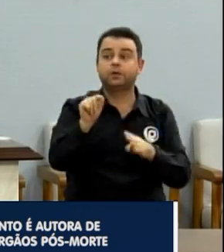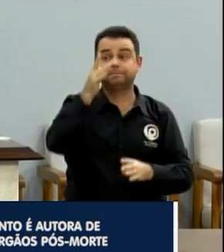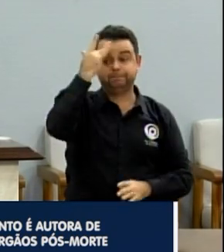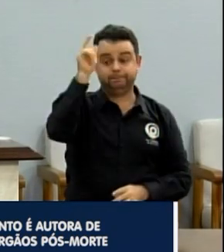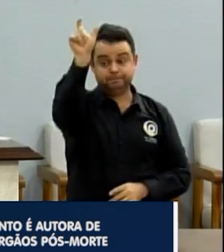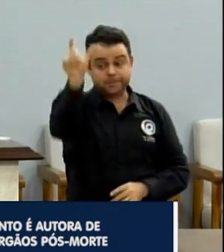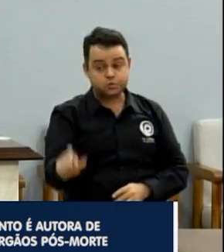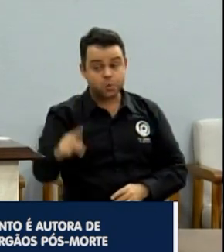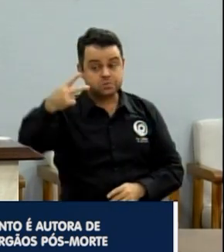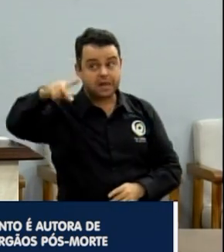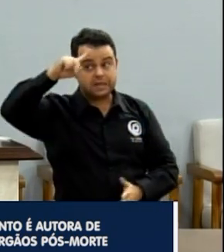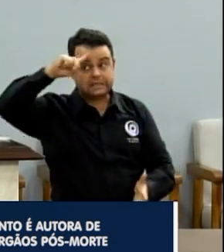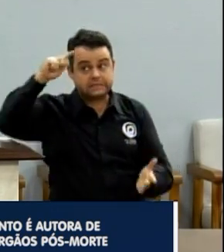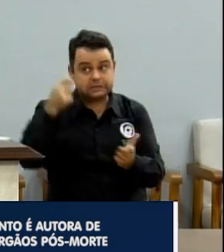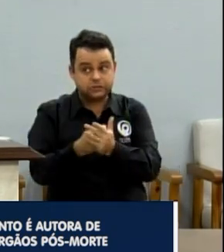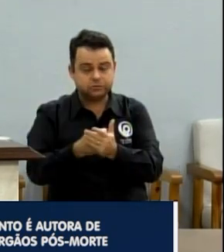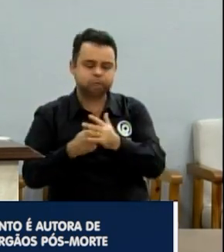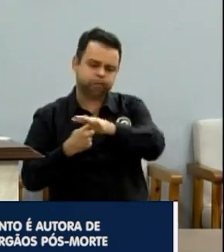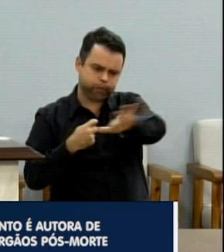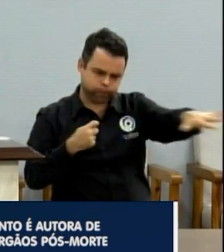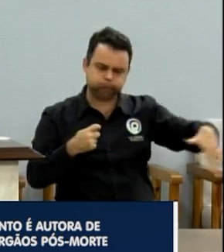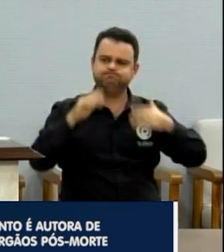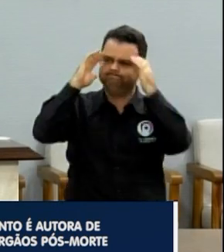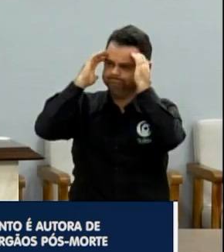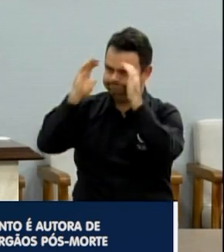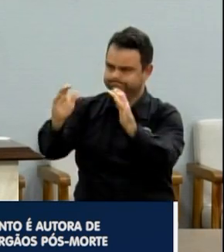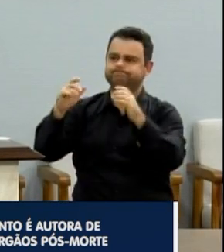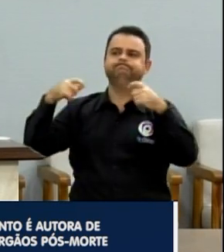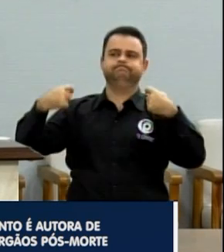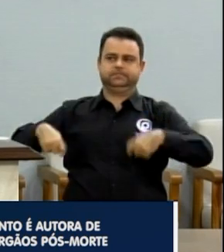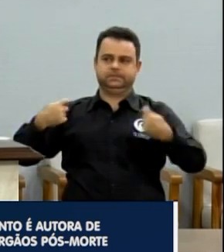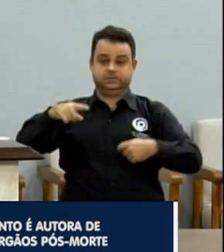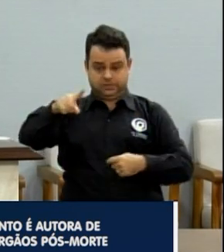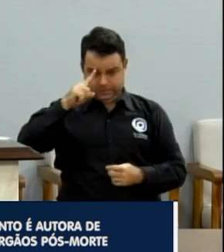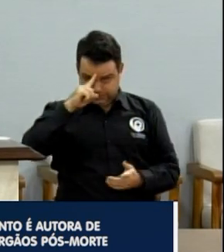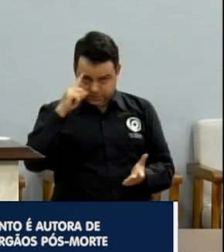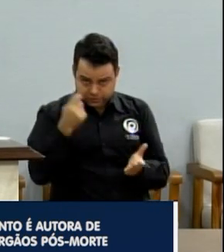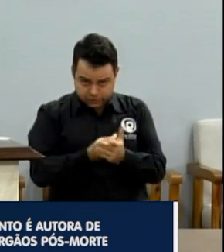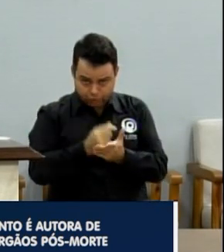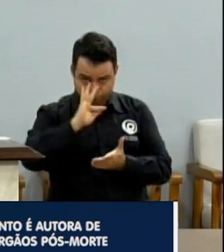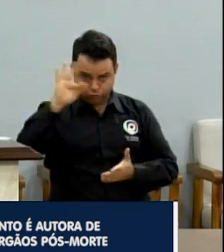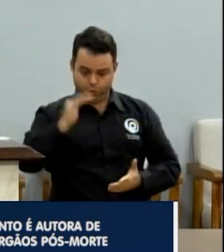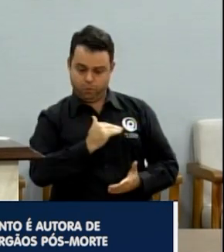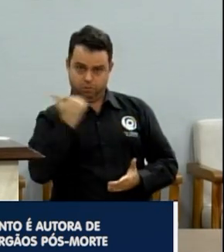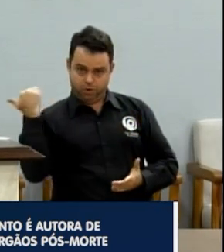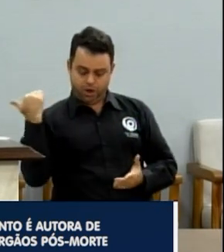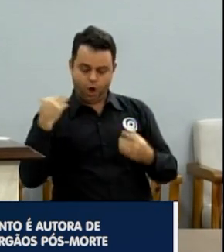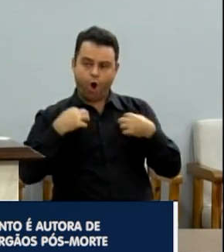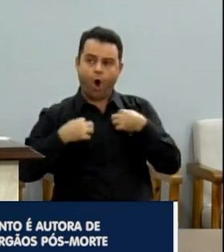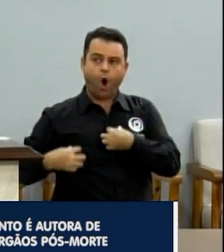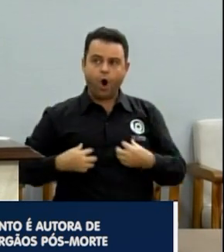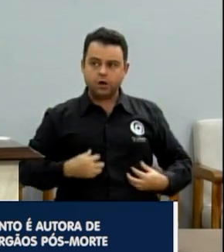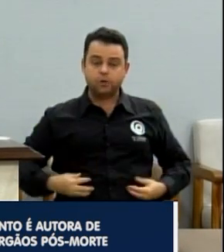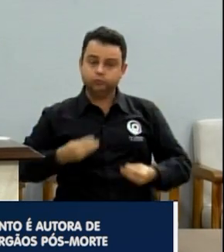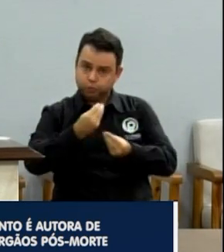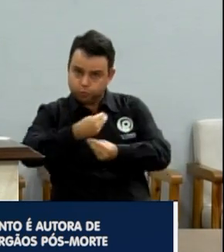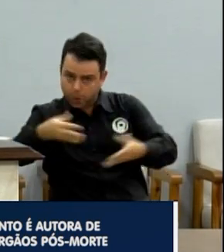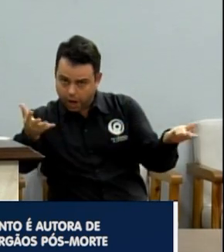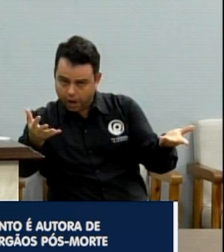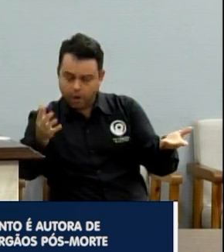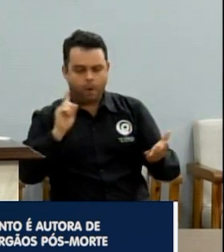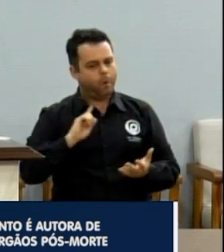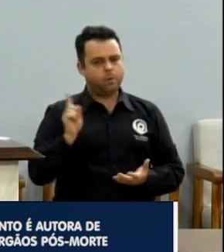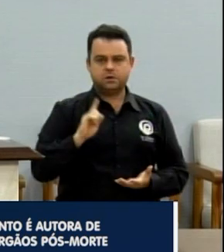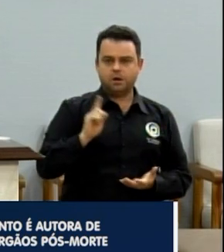decisão seja respeitada. A sua decisão em ser doador de órgãos após a morte ou não ser doador de órgãos